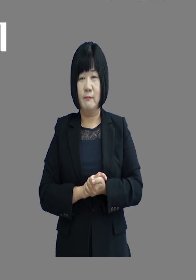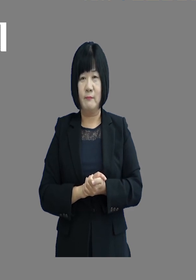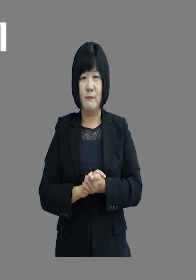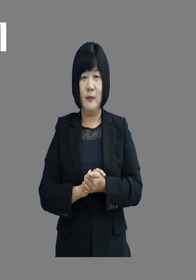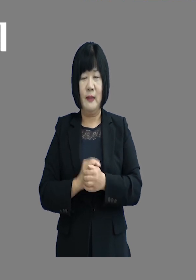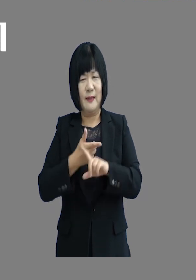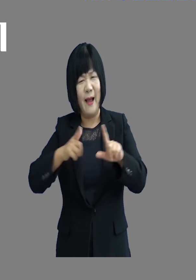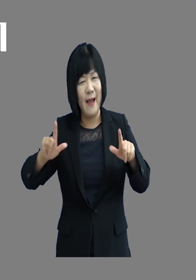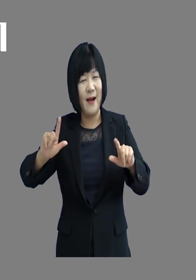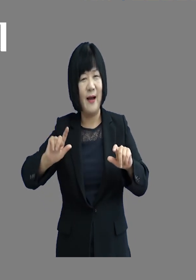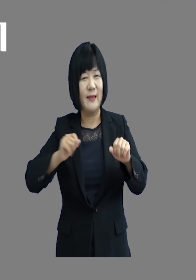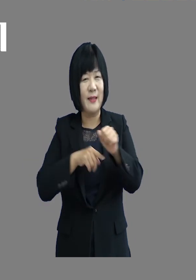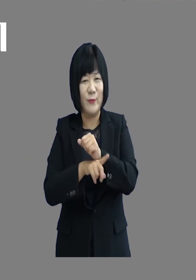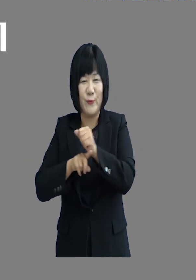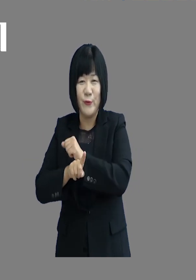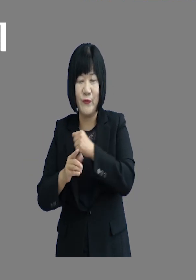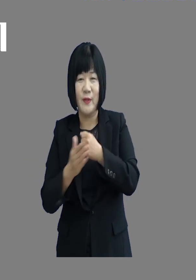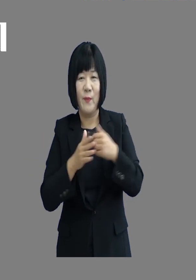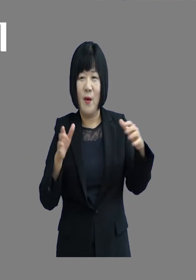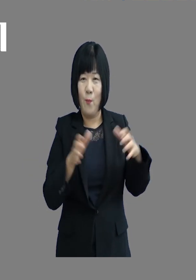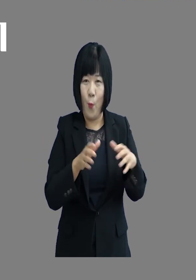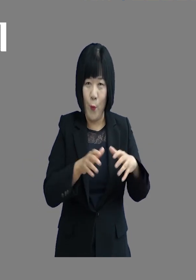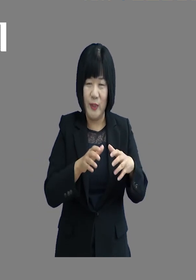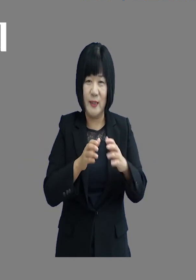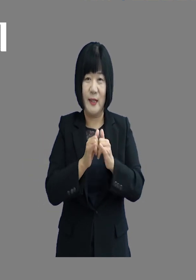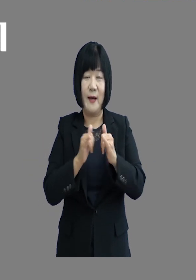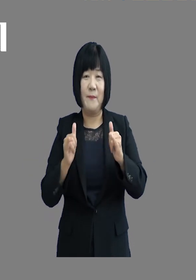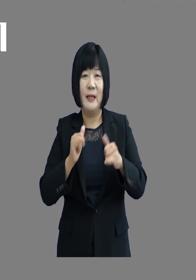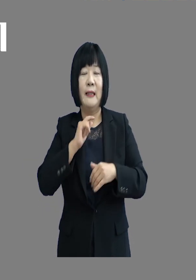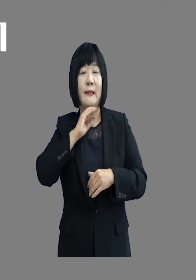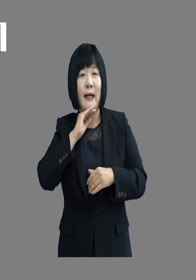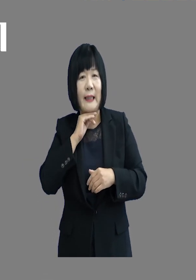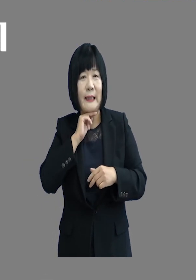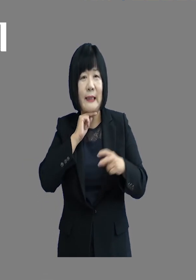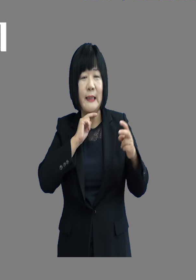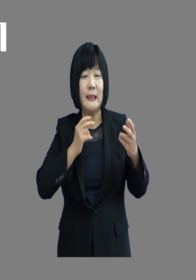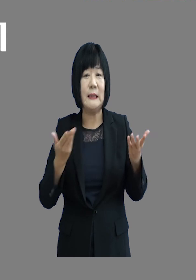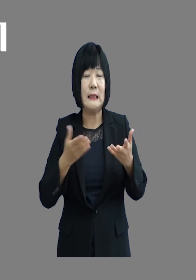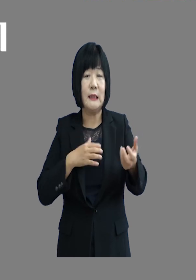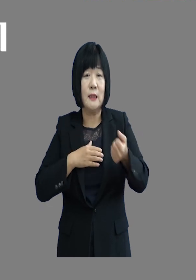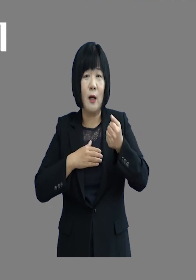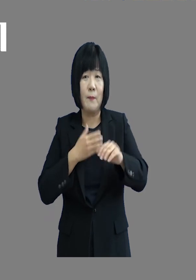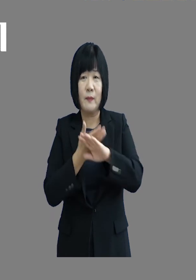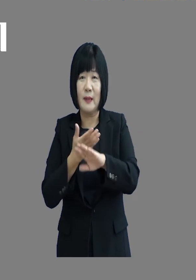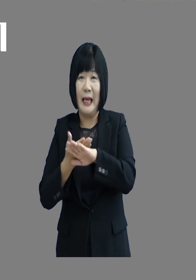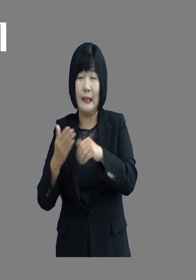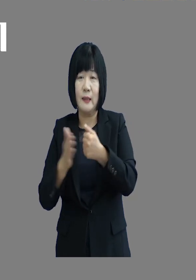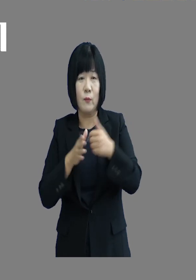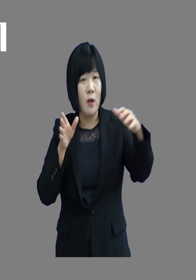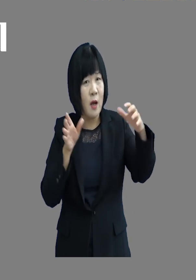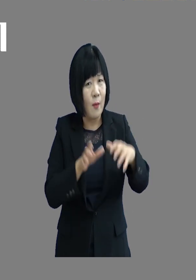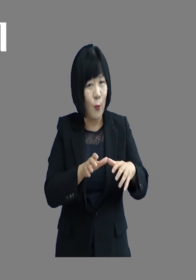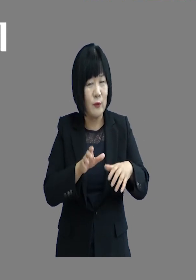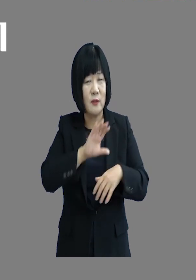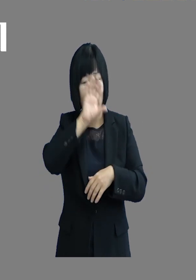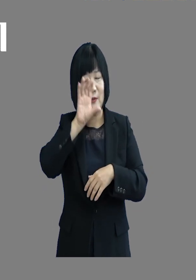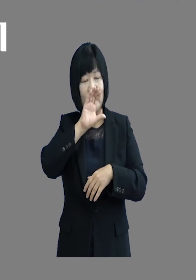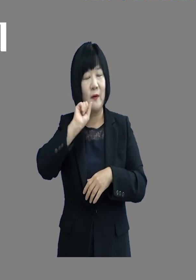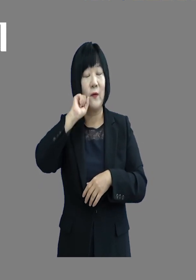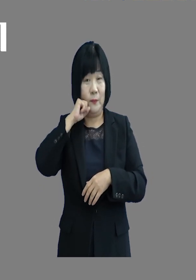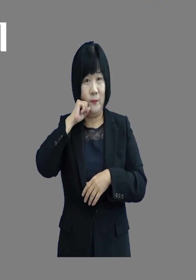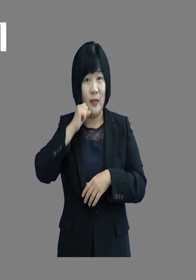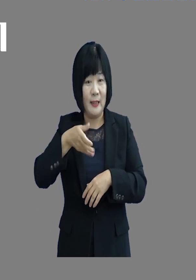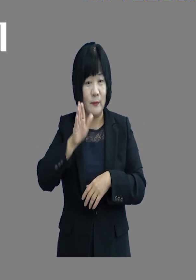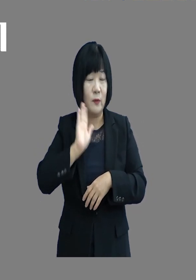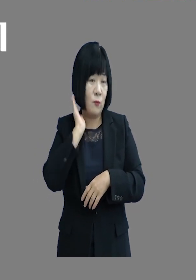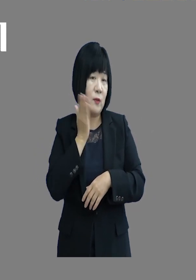다양한 이유로 모인 단원들은 나이도 직업도 달라서 다 같이 모여 연습하는 것도 쉽지 않다고 해요. 하지만